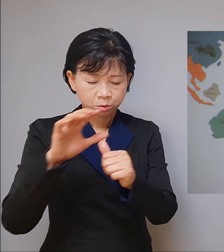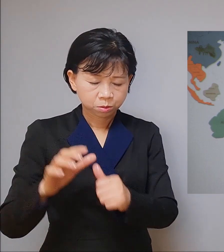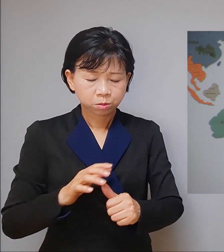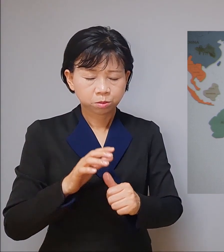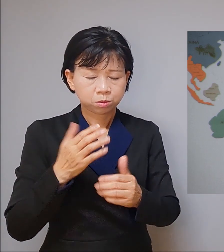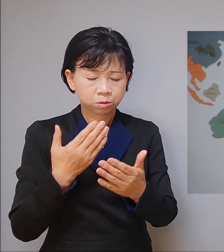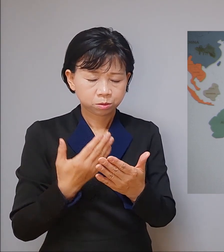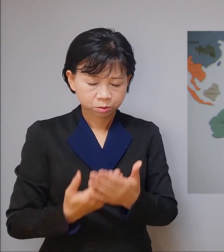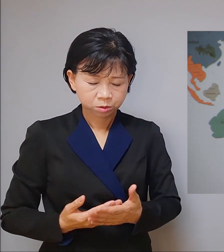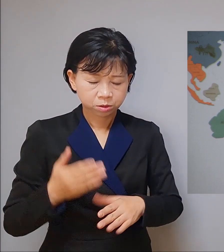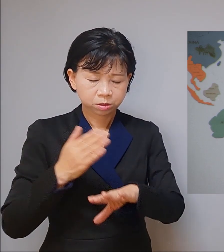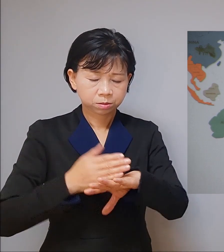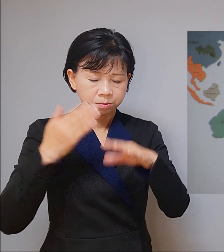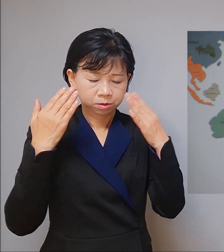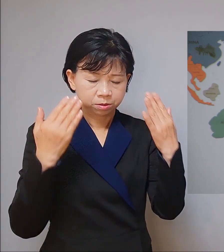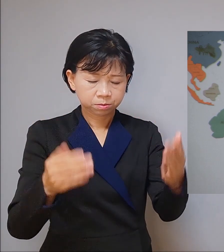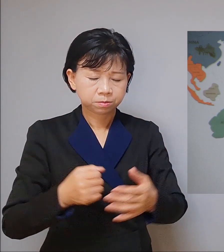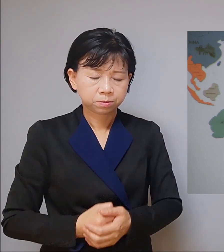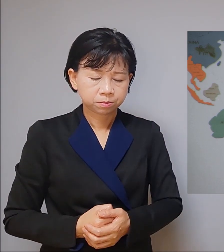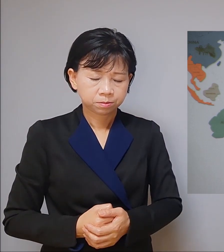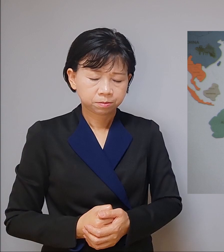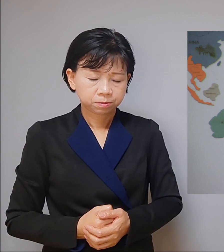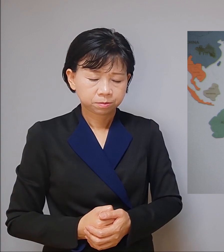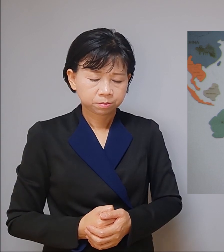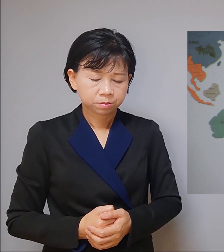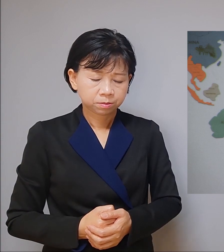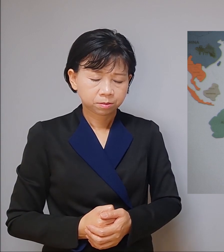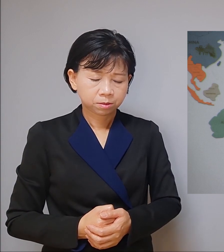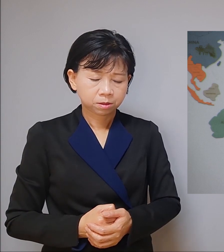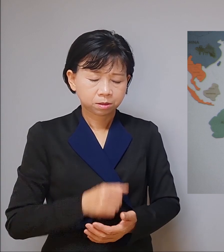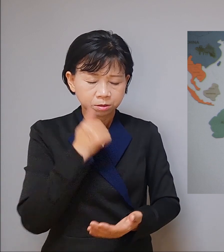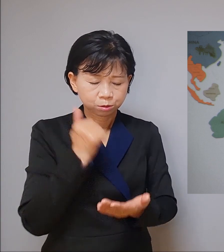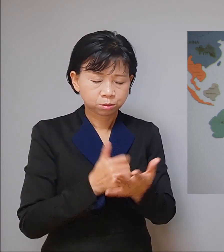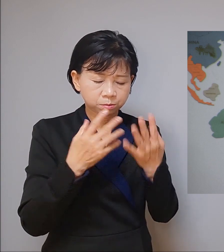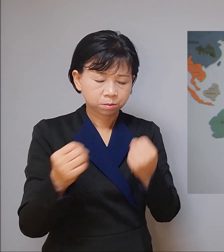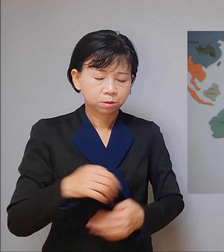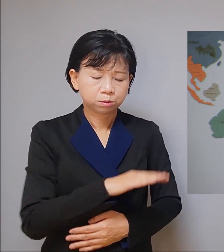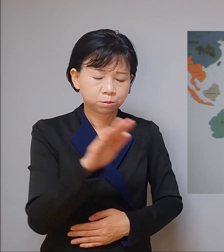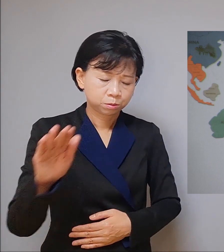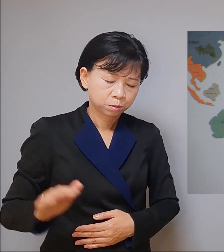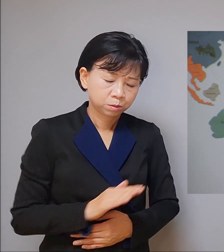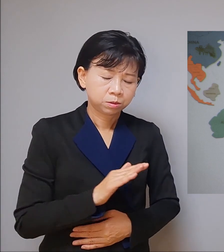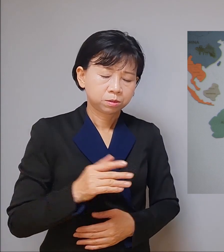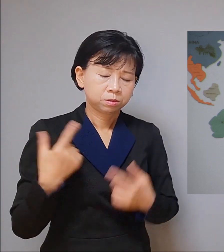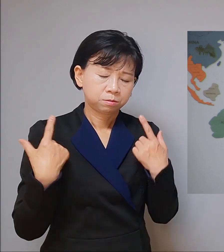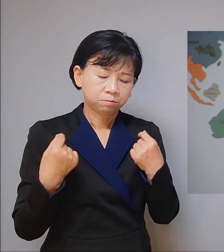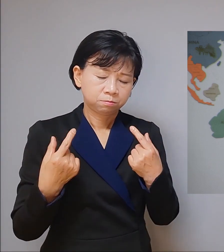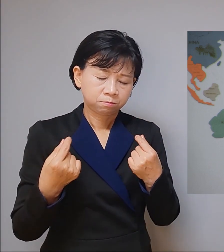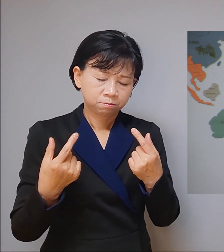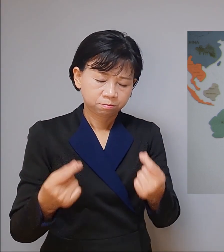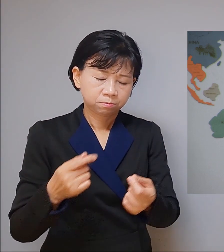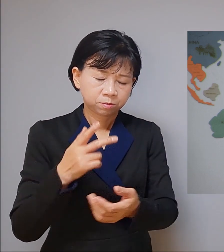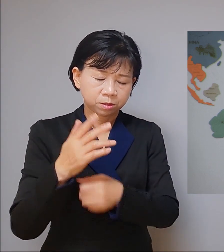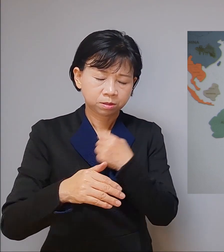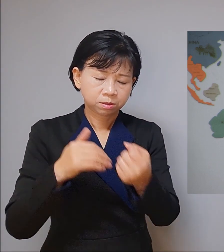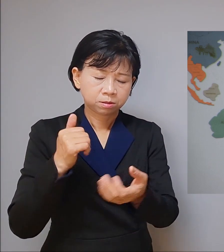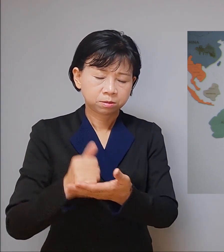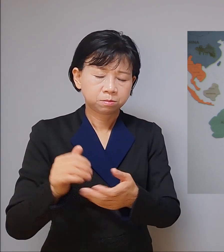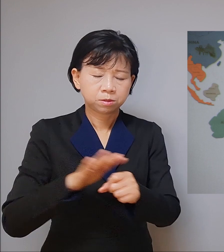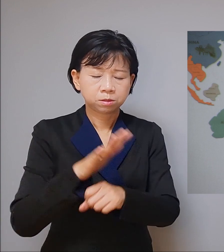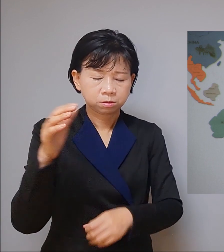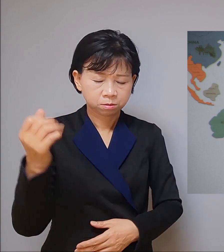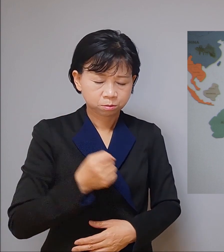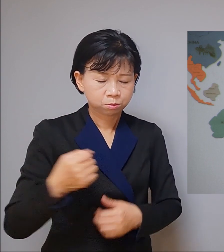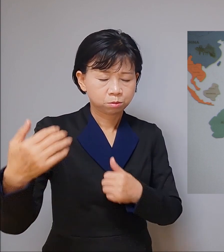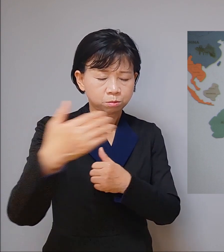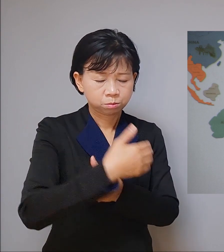보호하여 주시며 돌봐주셔서 감사합니다. 허물 많은 우리의 인생을 여전히 하나님의 그 큰